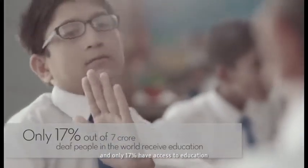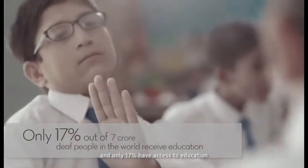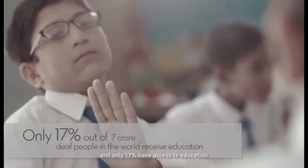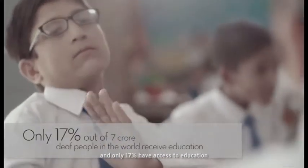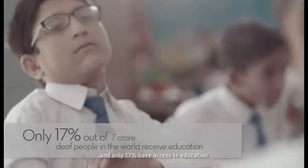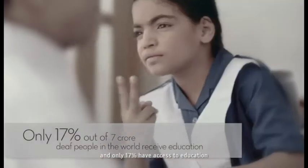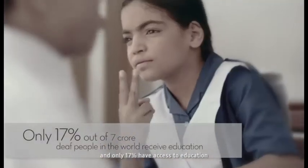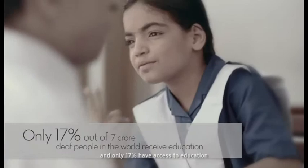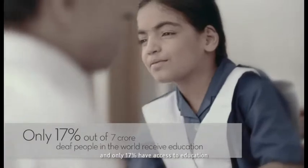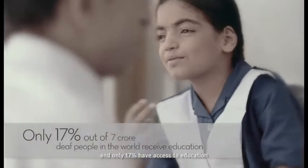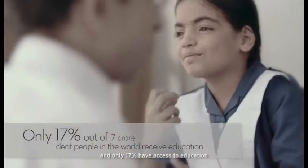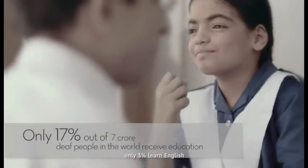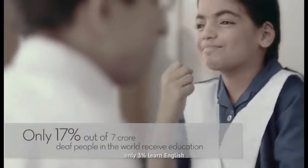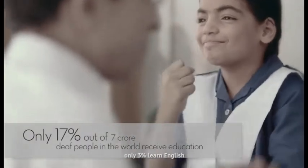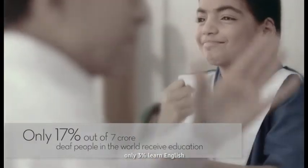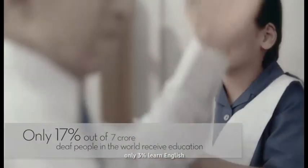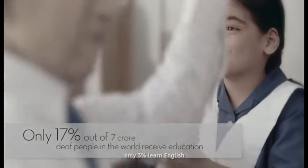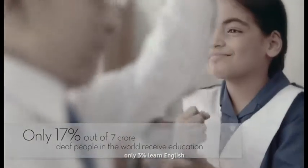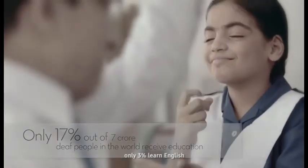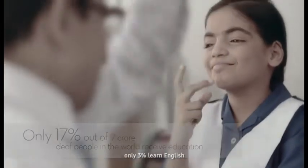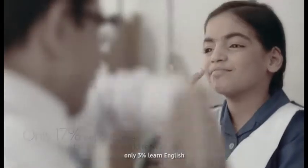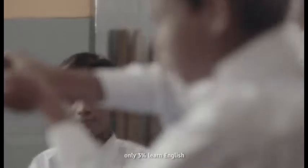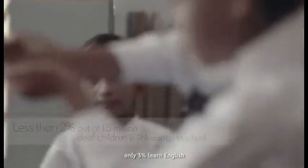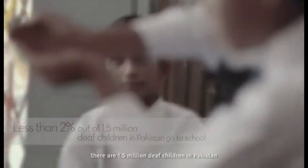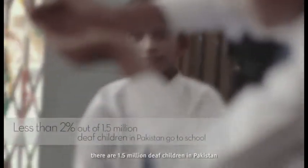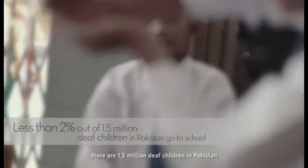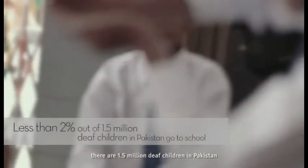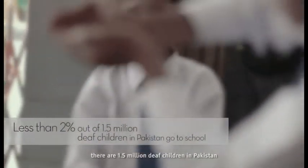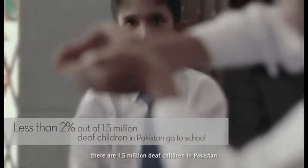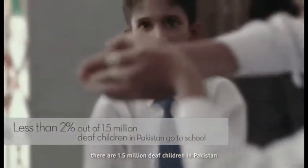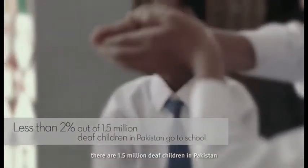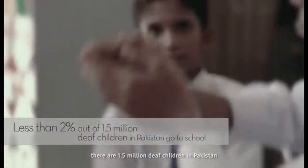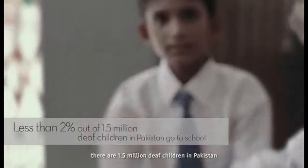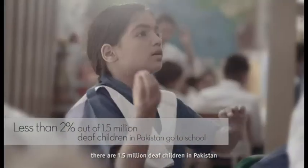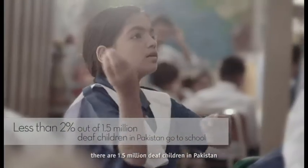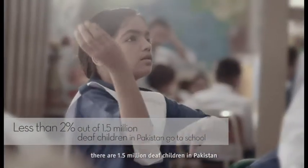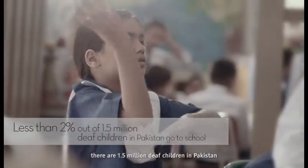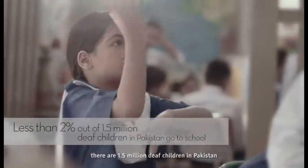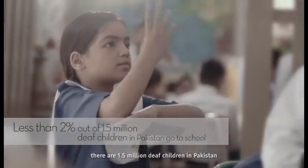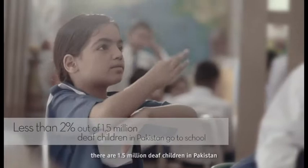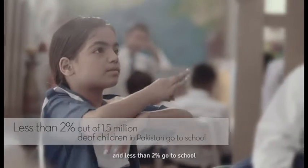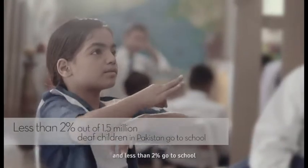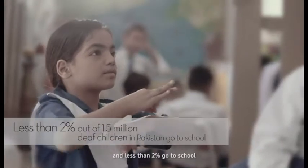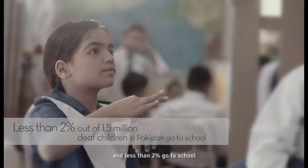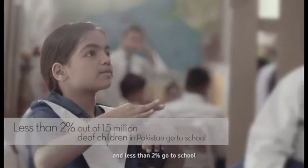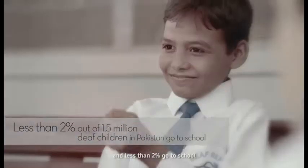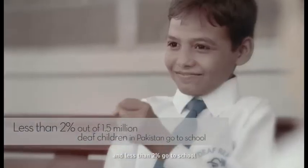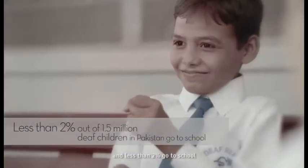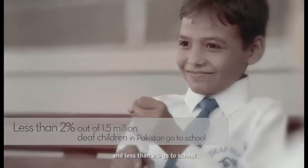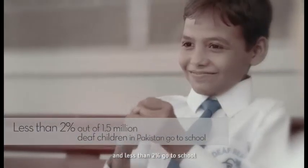سترہ فیصد کو تعلیم مؤیسر ہے صرف تین فیصد کو انگریزی میں پاکستان میں ایک آشاریا پانچ ملین بچے بہرے ہیں اور صرف دو پسنٹ سے بھی